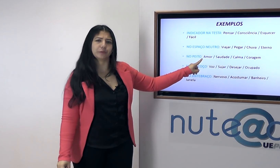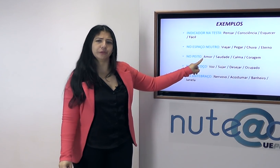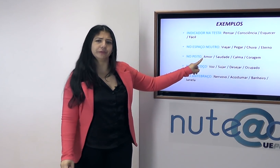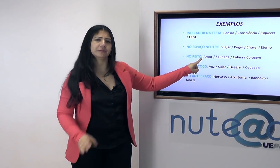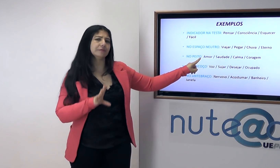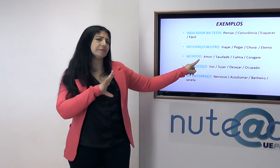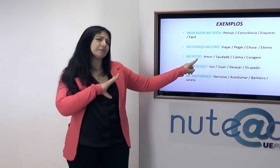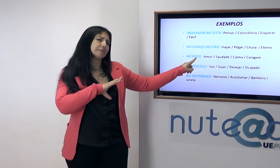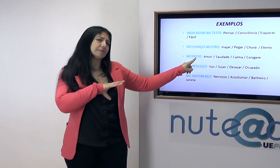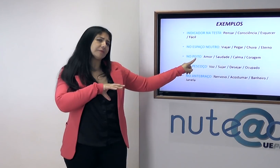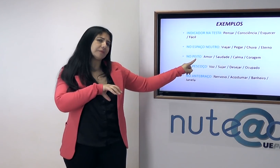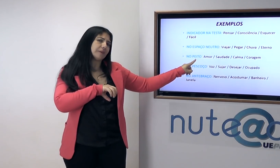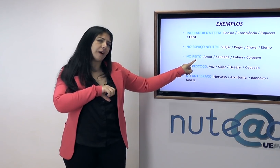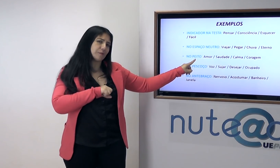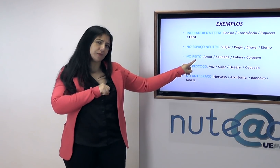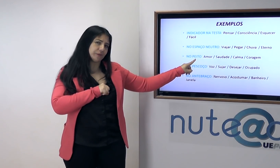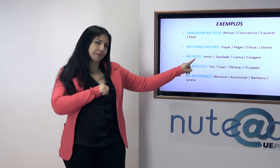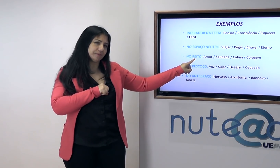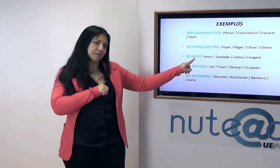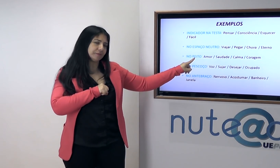amor? Amor.